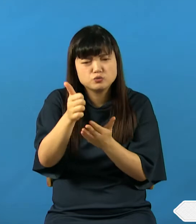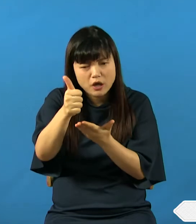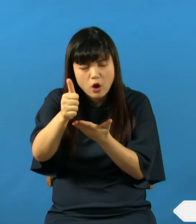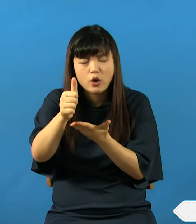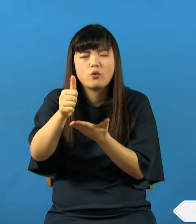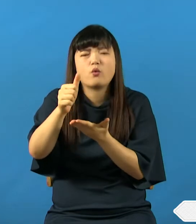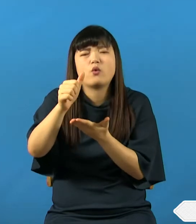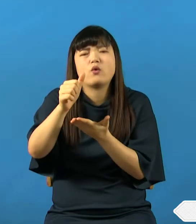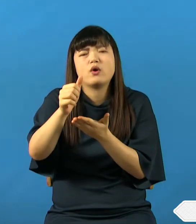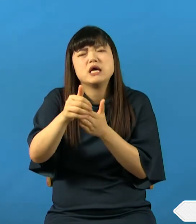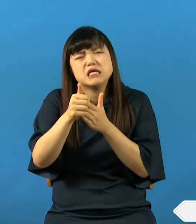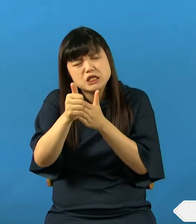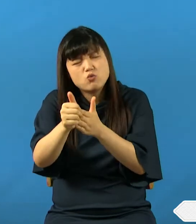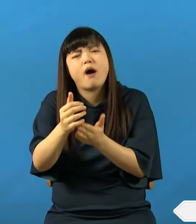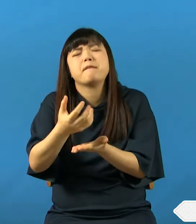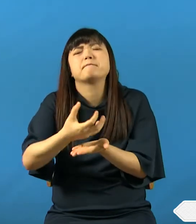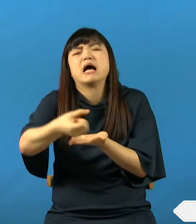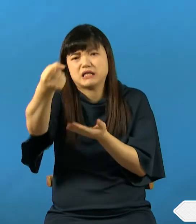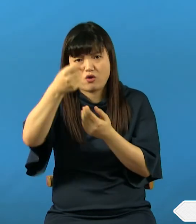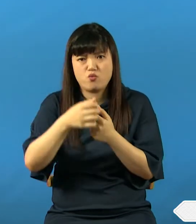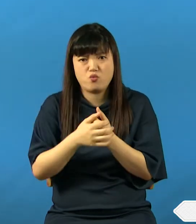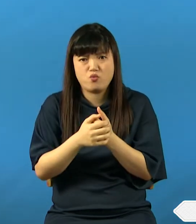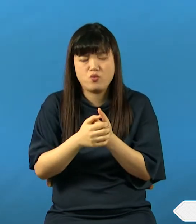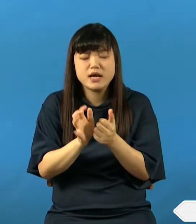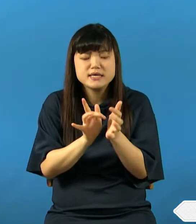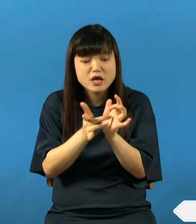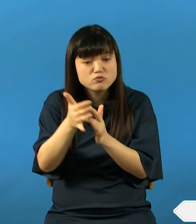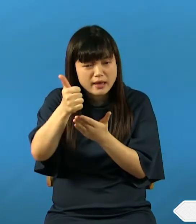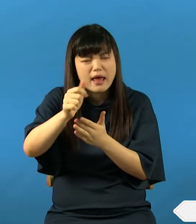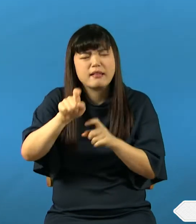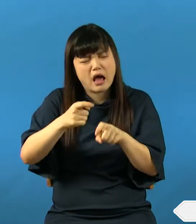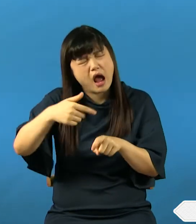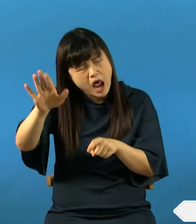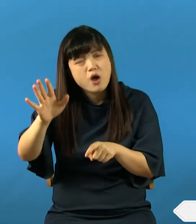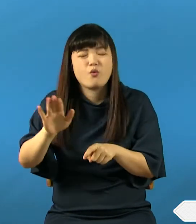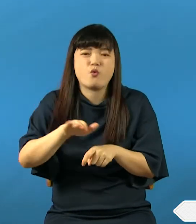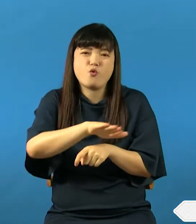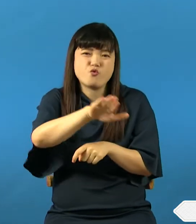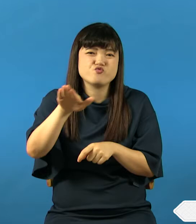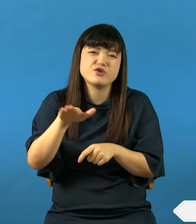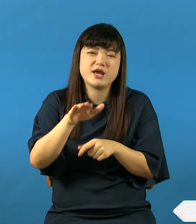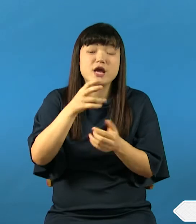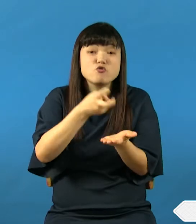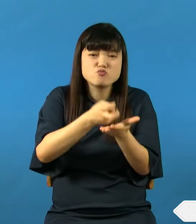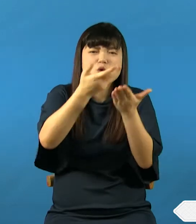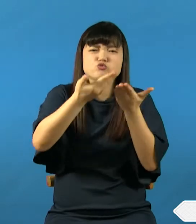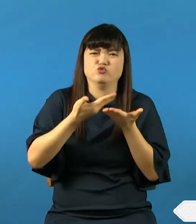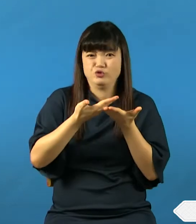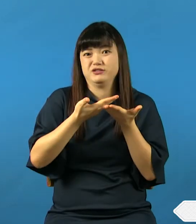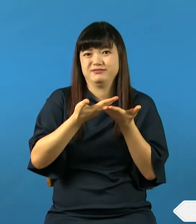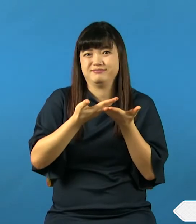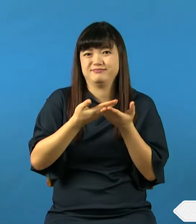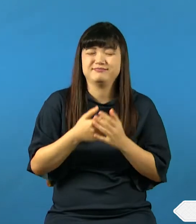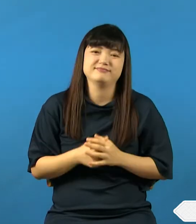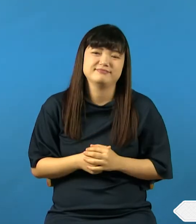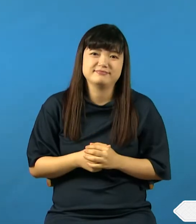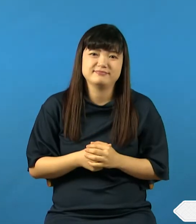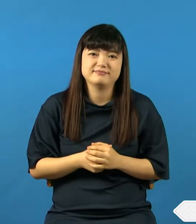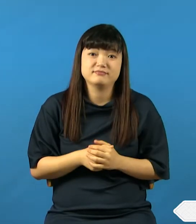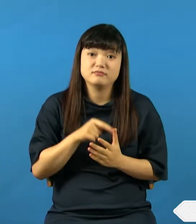통해서 예수님께로 인도함을 받으라고, 예수께로 나아가라고 율법을 주신